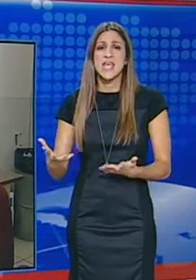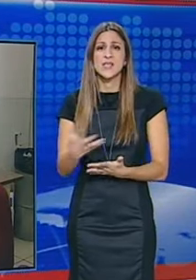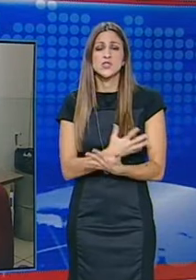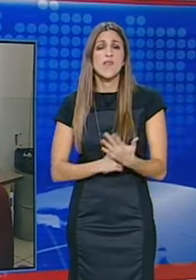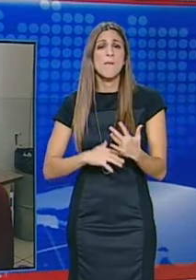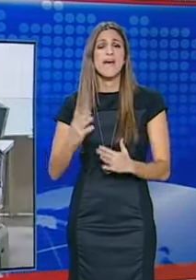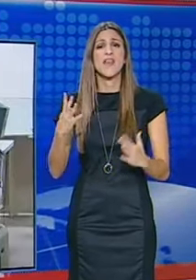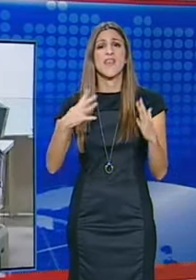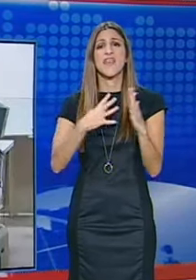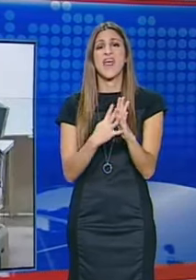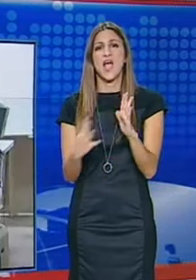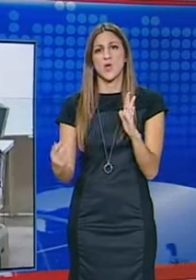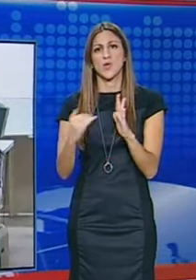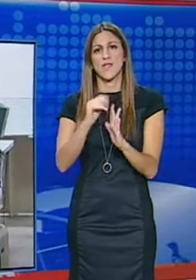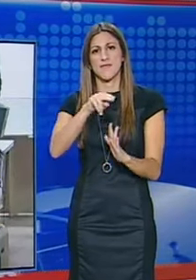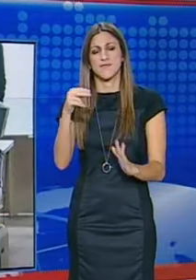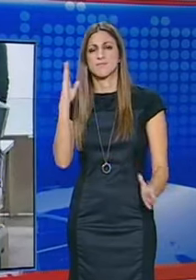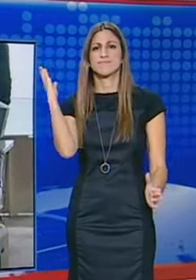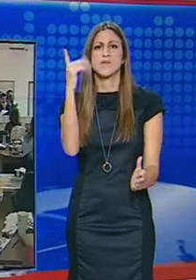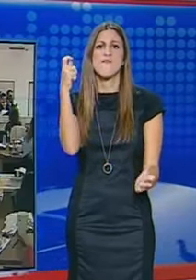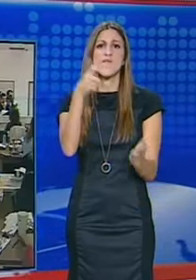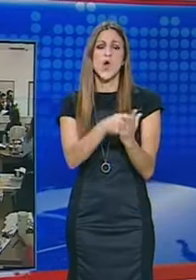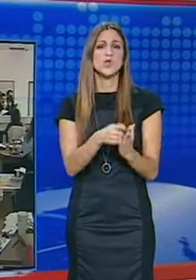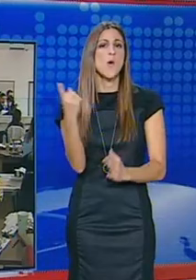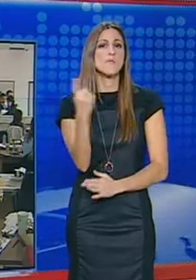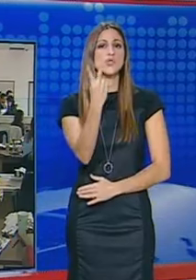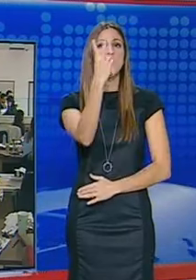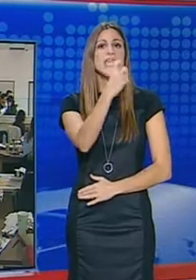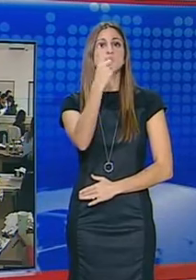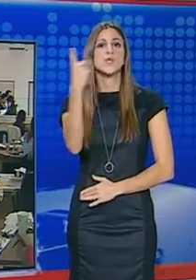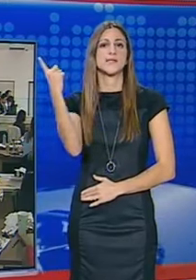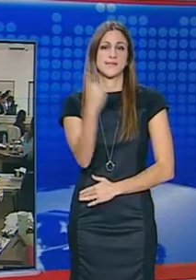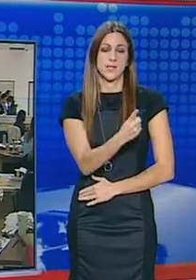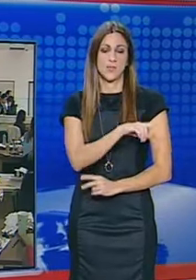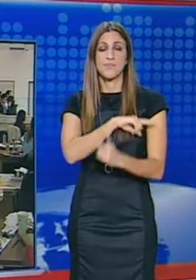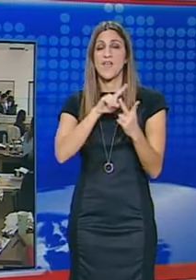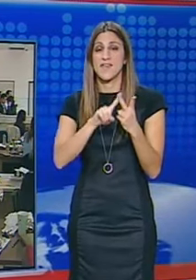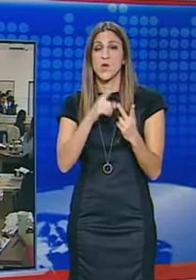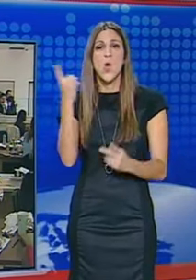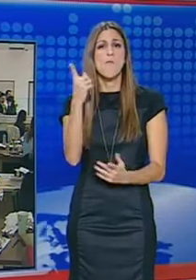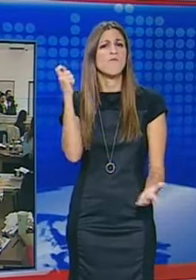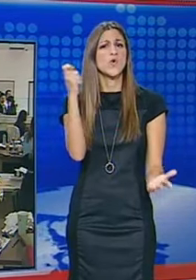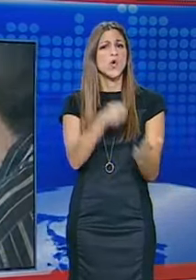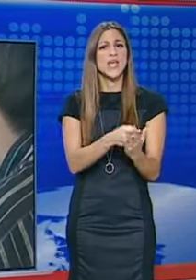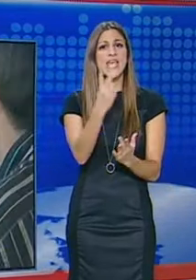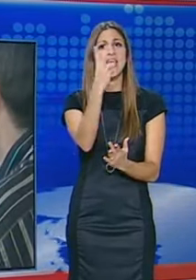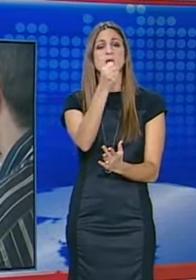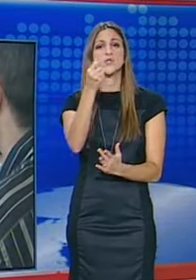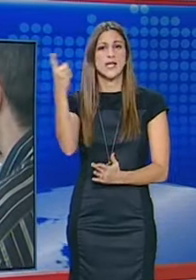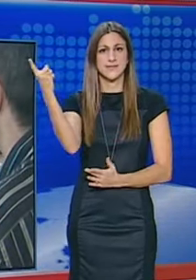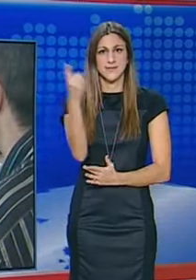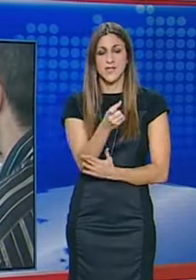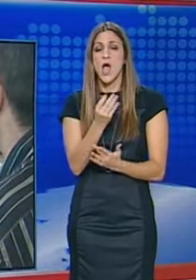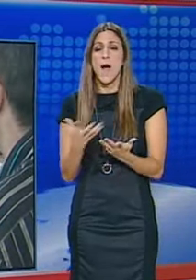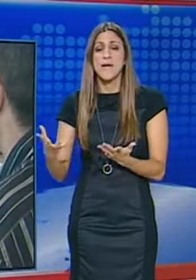18.000€ θα φορολογούνται από το πρώτο ερώ με συντελεστή 21% με 26% θα φορολογούνται εισοδήματα